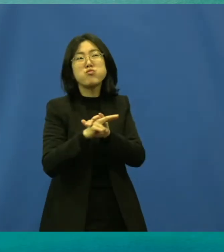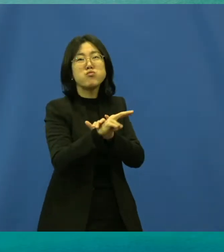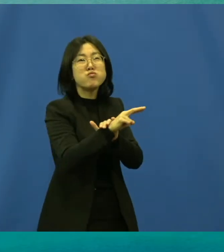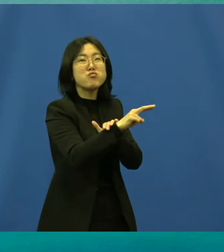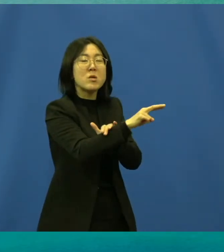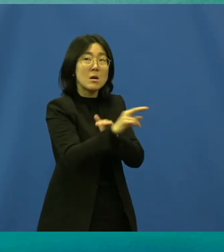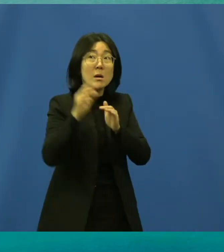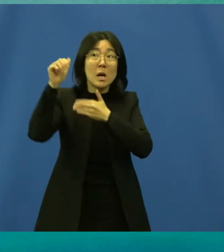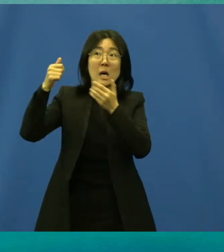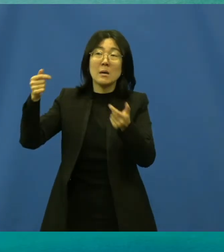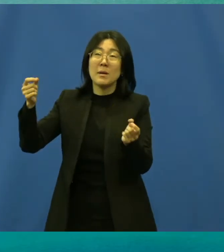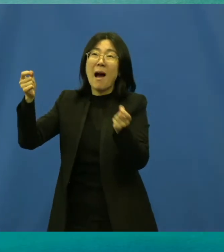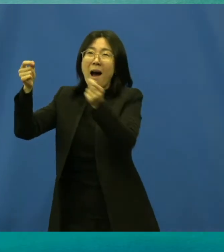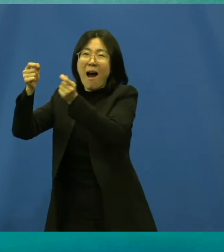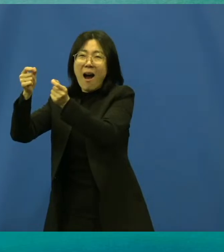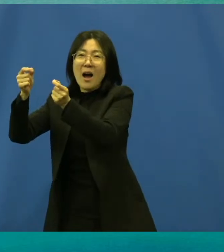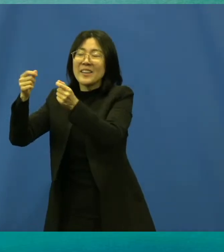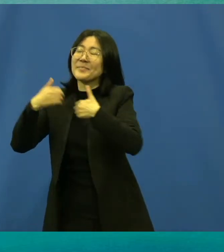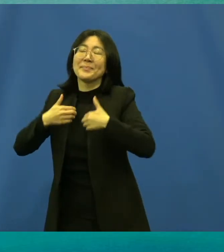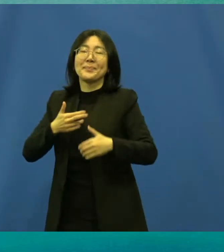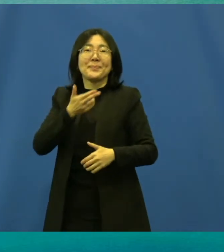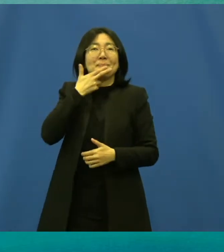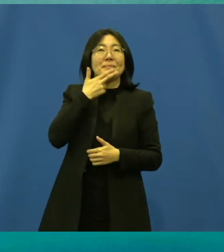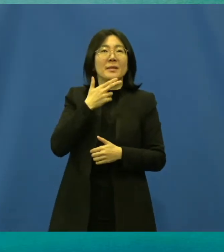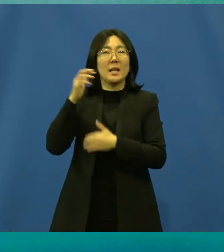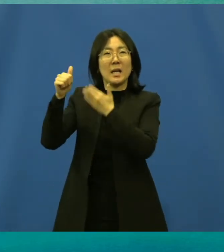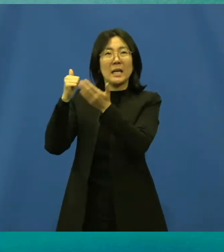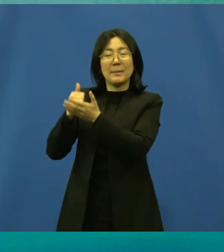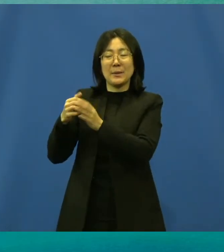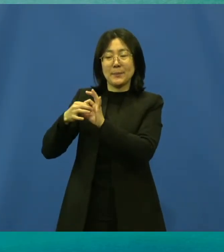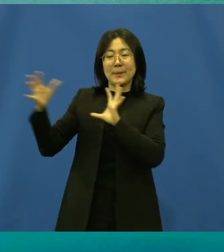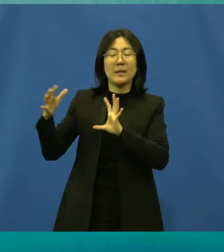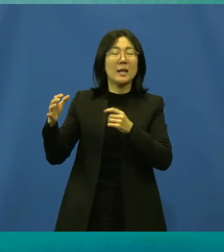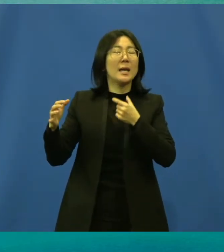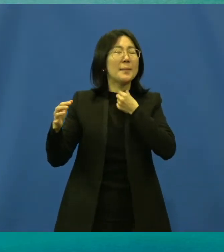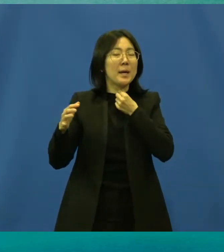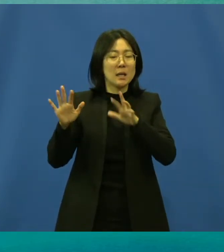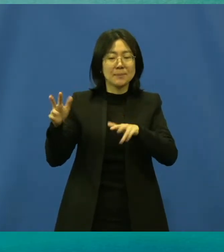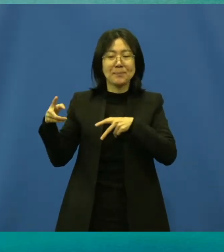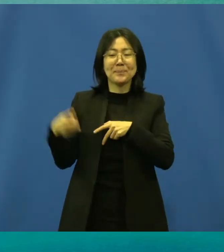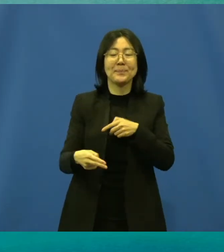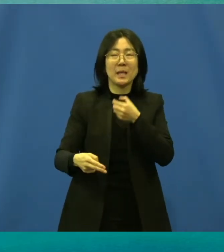하나님과 가까워지는 것 원하지 않았고 하나님과 얽히는 것 별로 좋아하지 않았습니다.